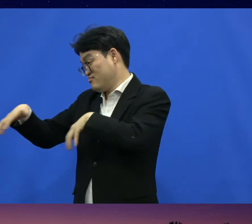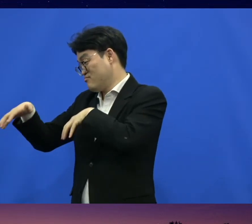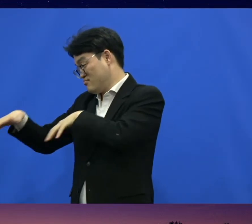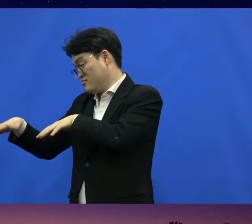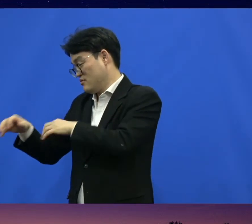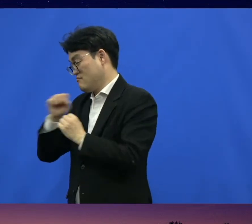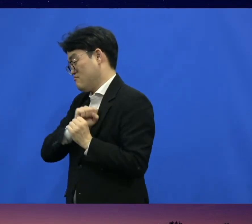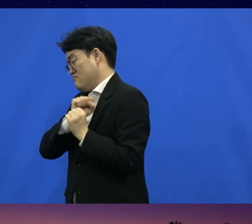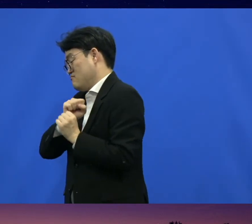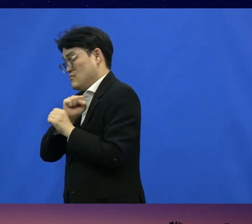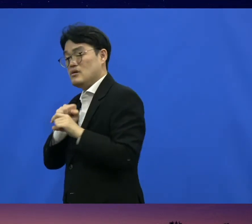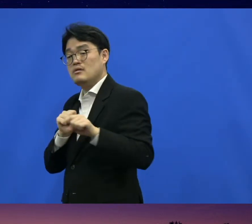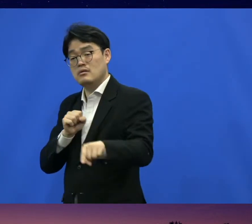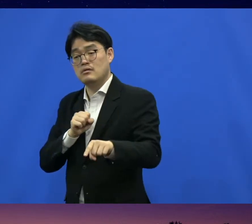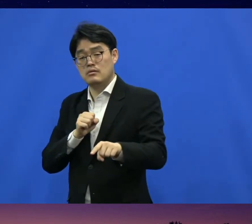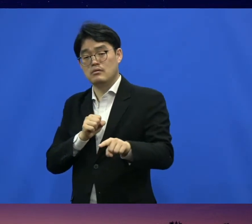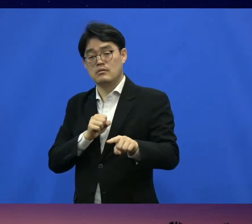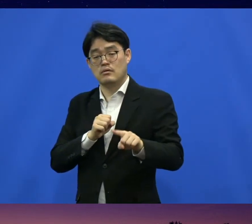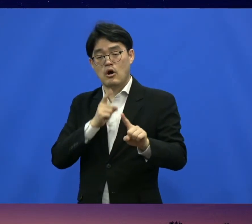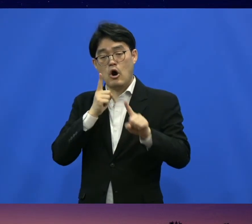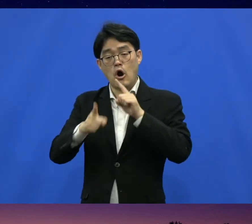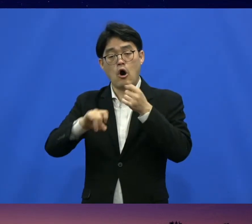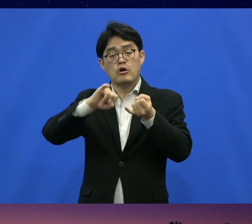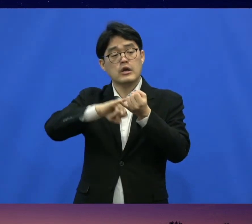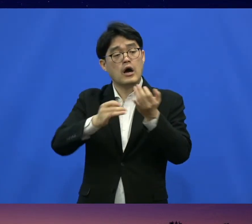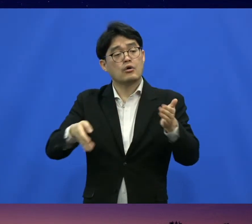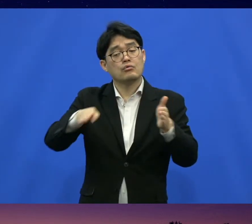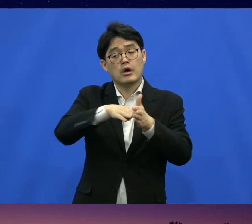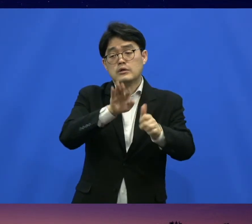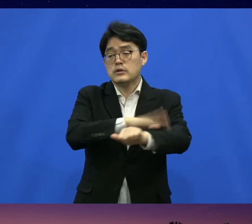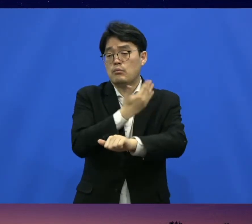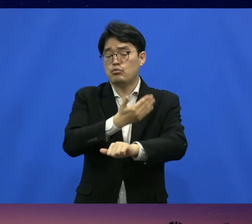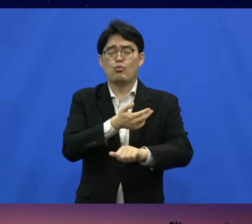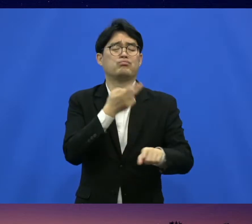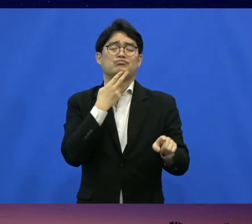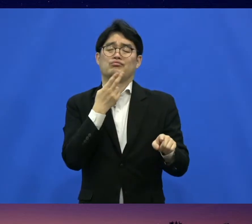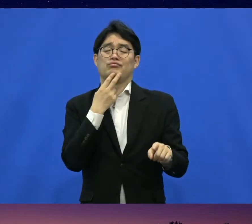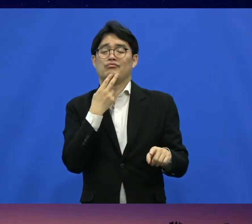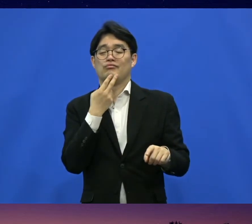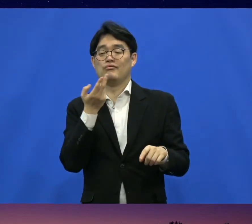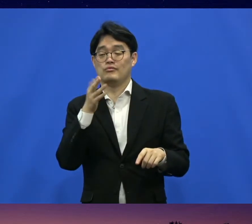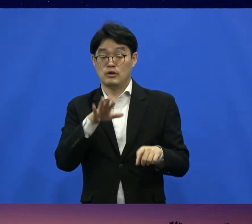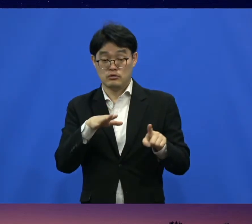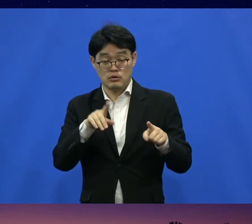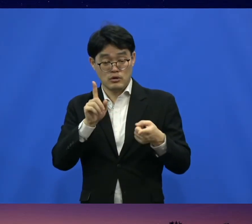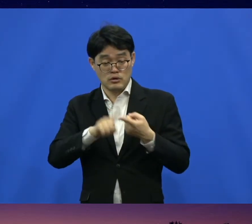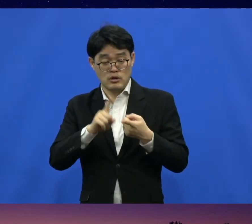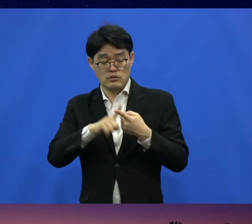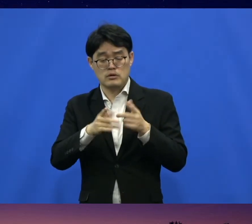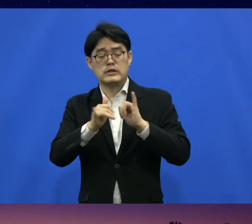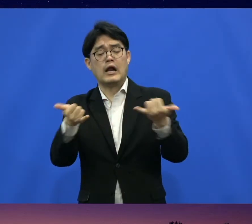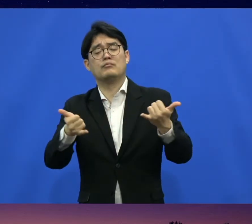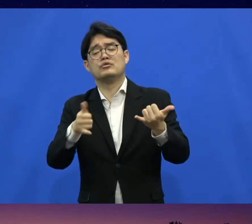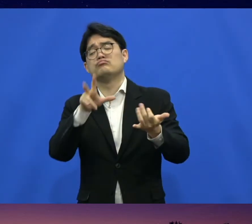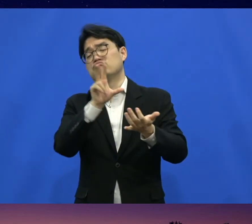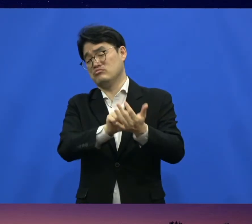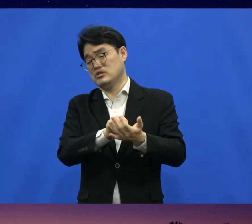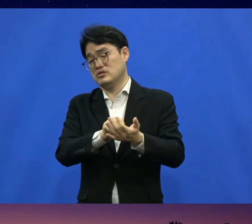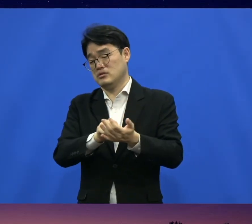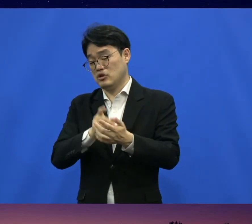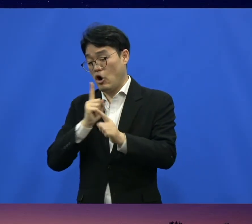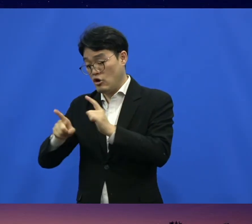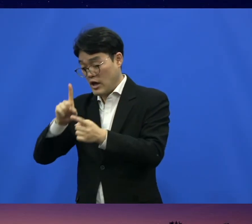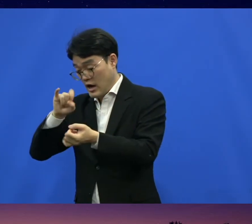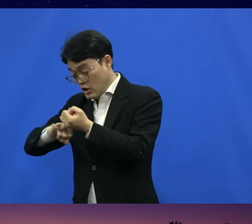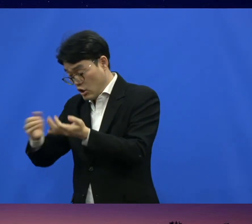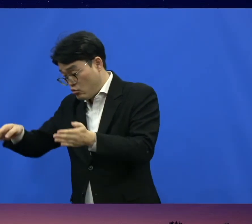그 법궤가 잘못된 게 없단 말이에요. 그것을 잘못 다룬 사람들의 문제가 있을 뿐이에요.